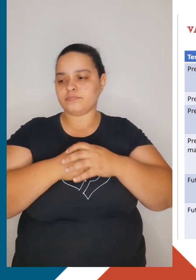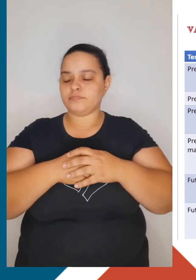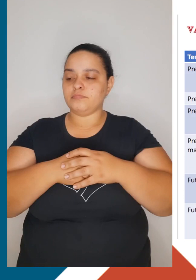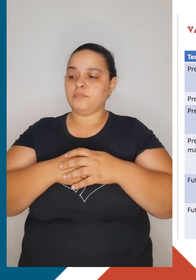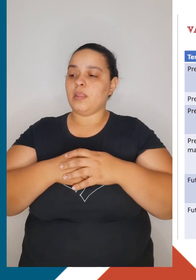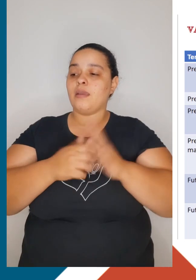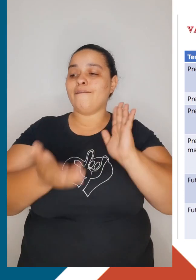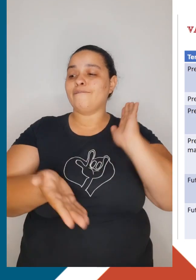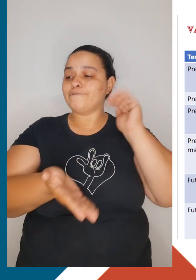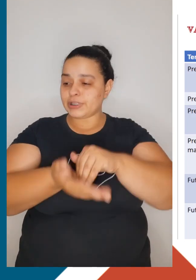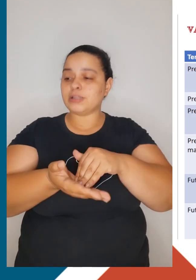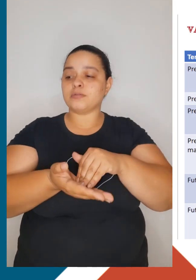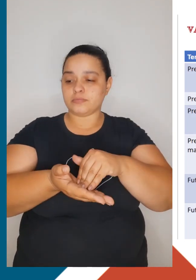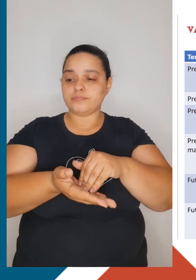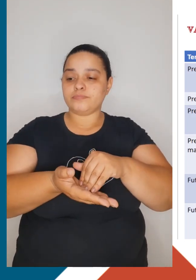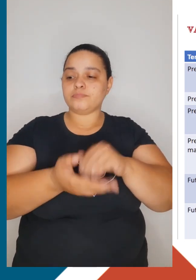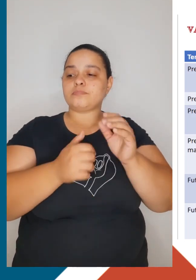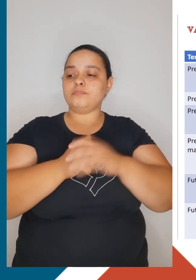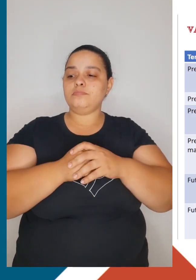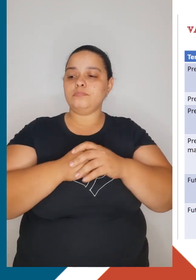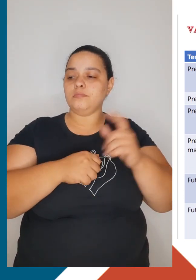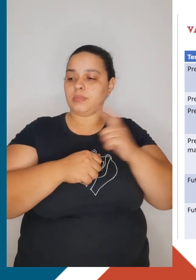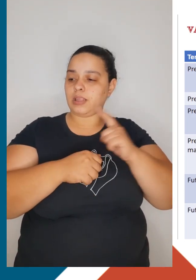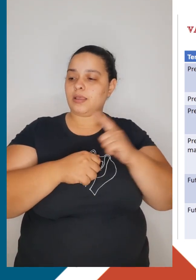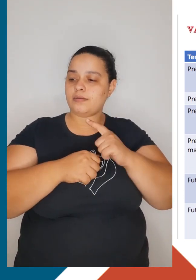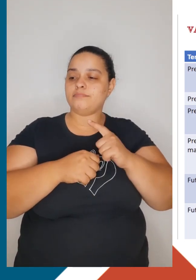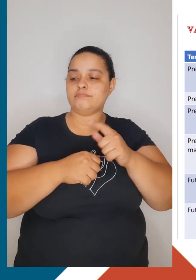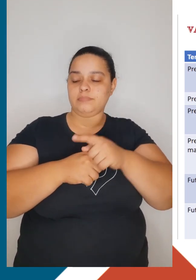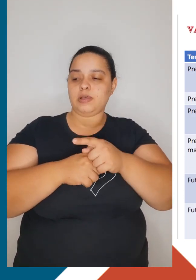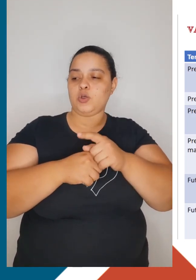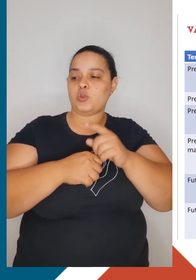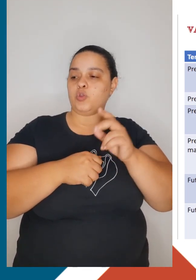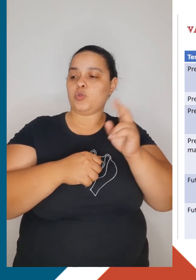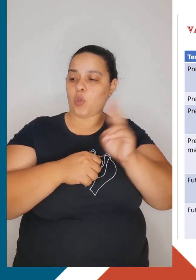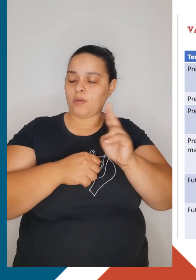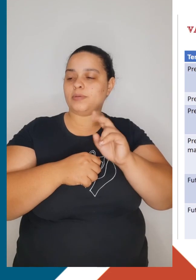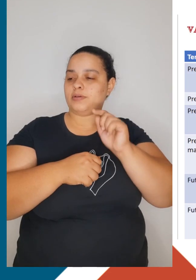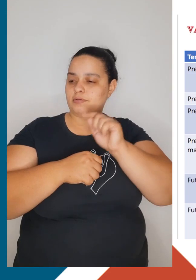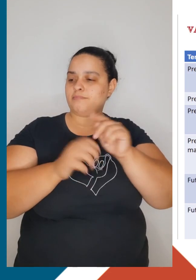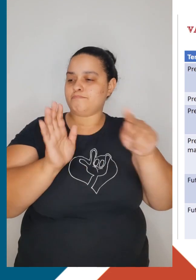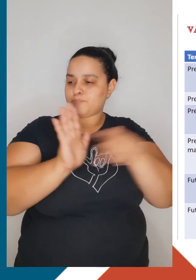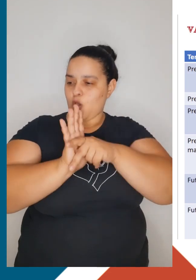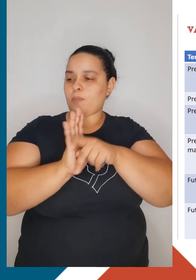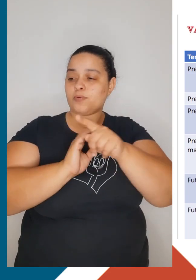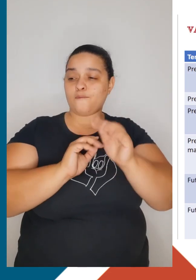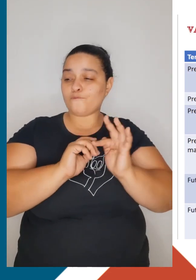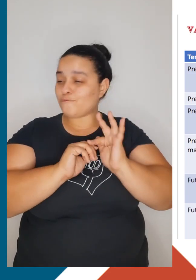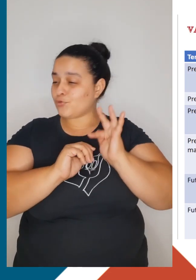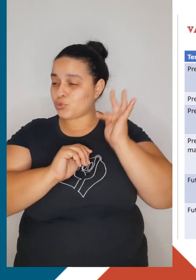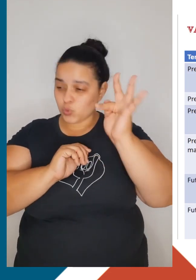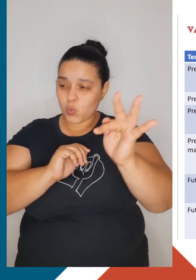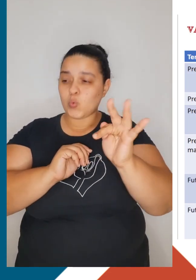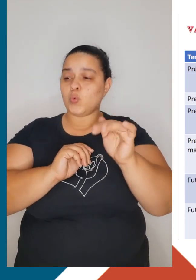do presente. E por último, o futuro do pretérito, como representa o nome, ele indica um fato futuro